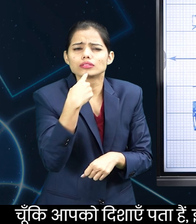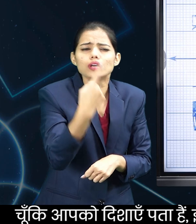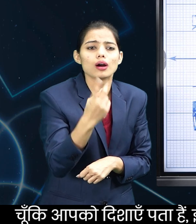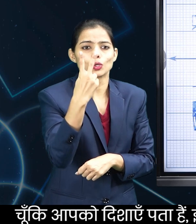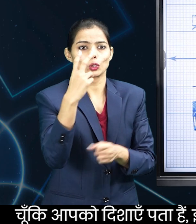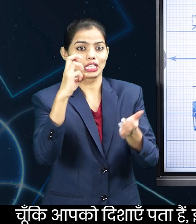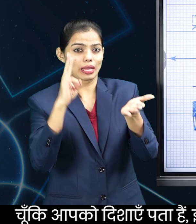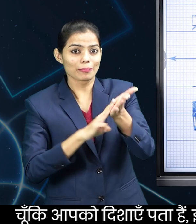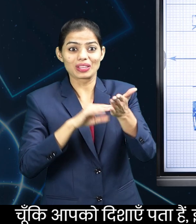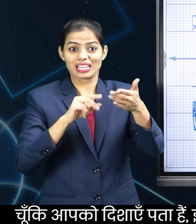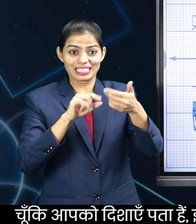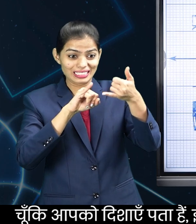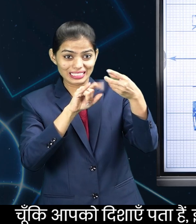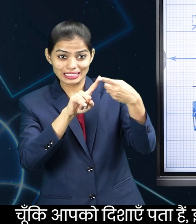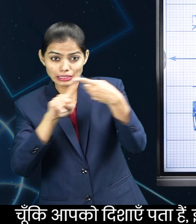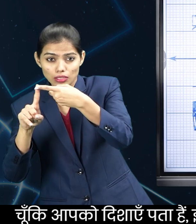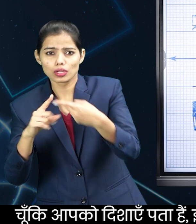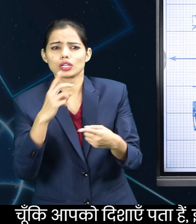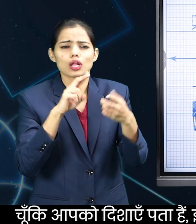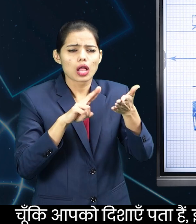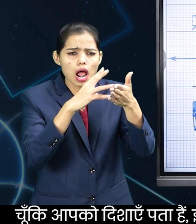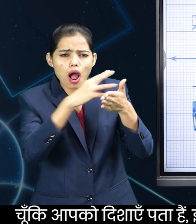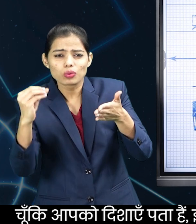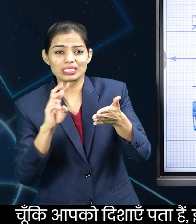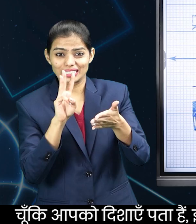सेमी पूर्व और 3 सेमी उत्तर भी कह सकते हैं।